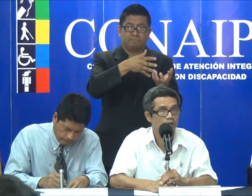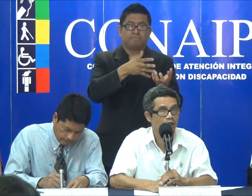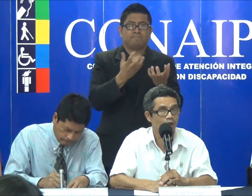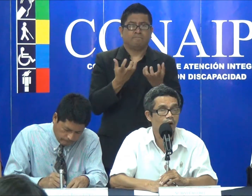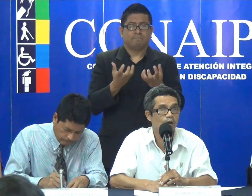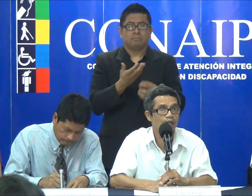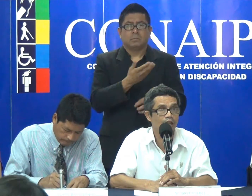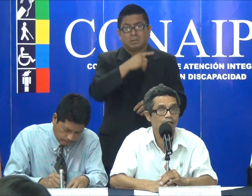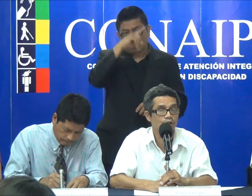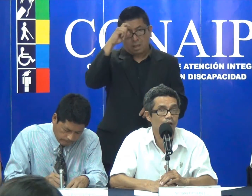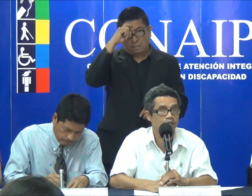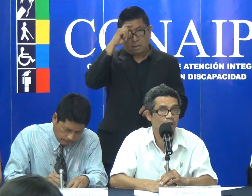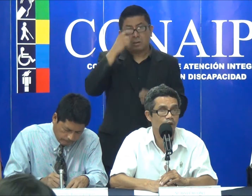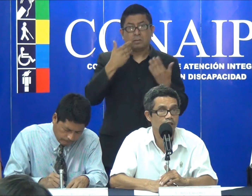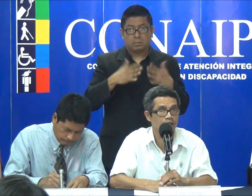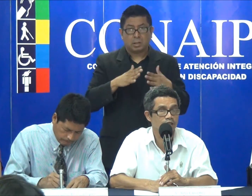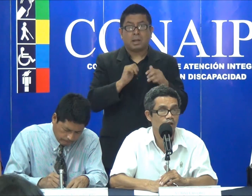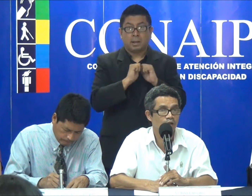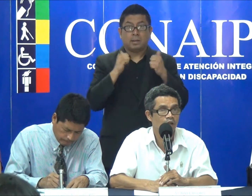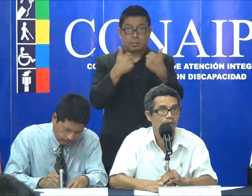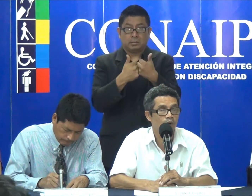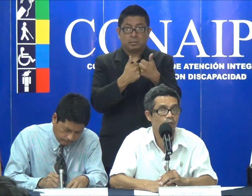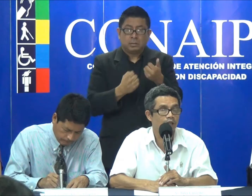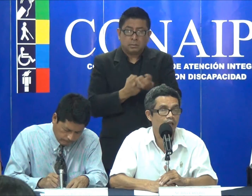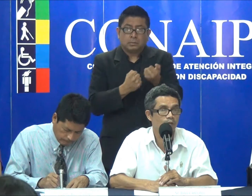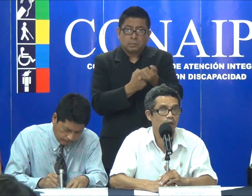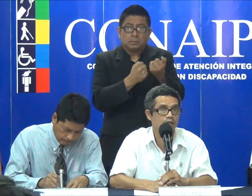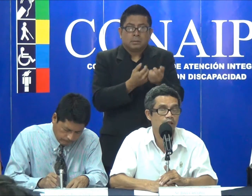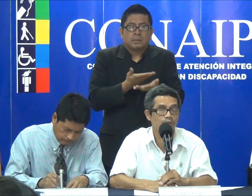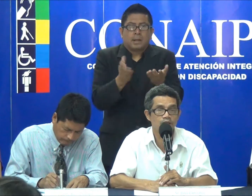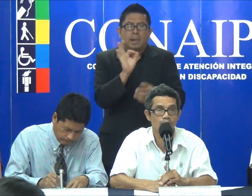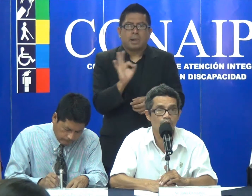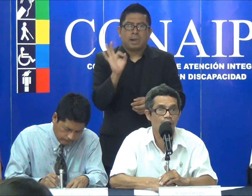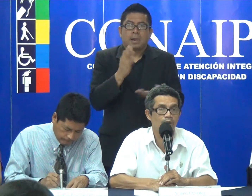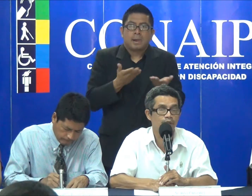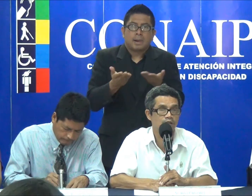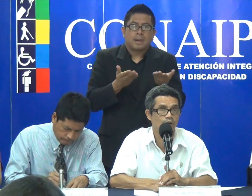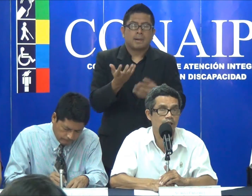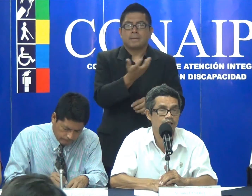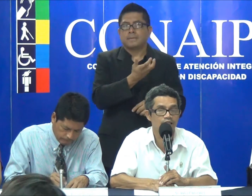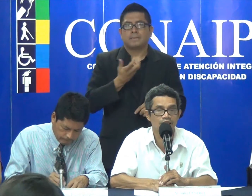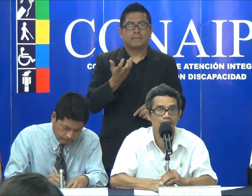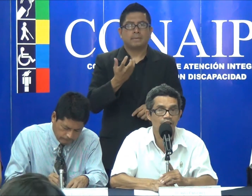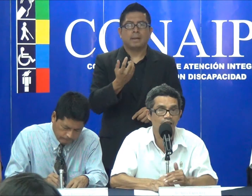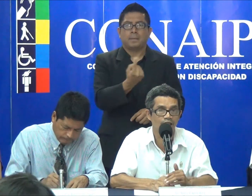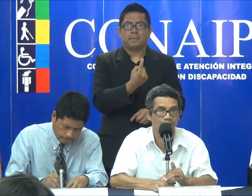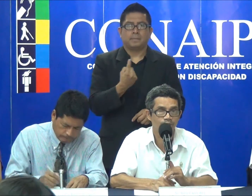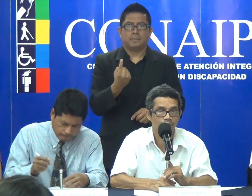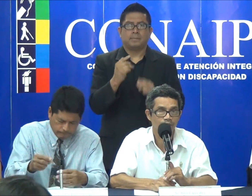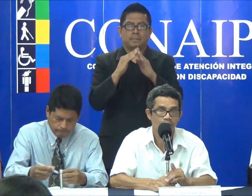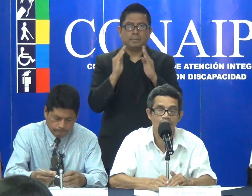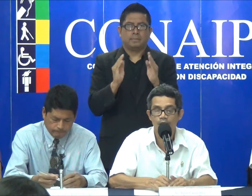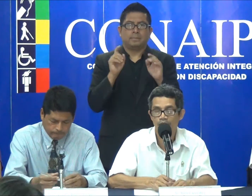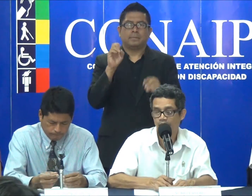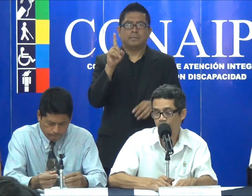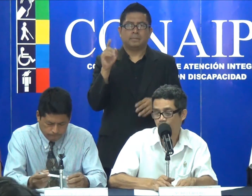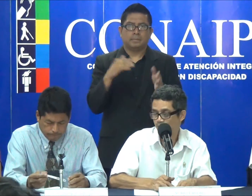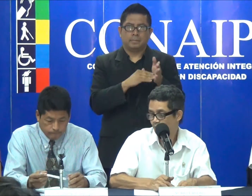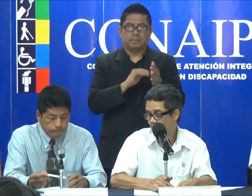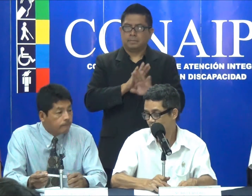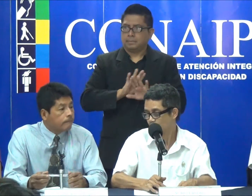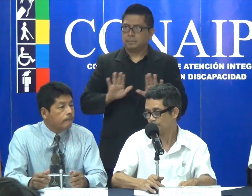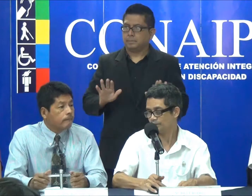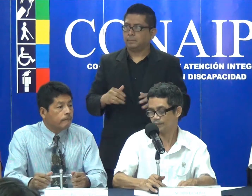muchos trabajos que ha hecho esta organización por brindar un mejor servicio a las personas de Santa Tecla. Acá me quedo